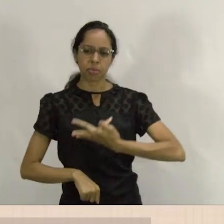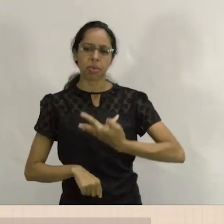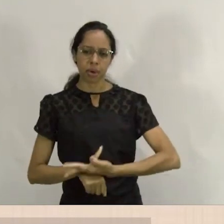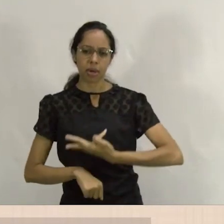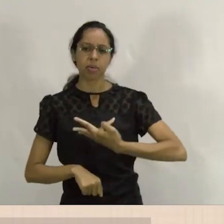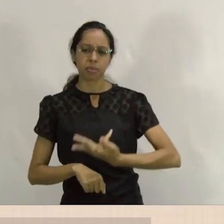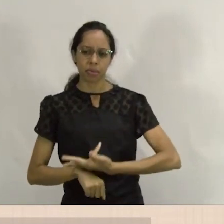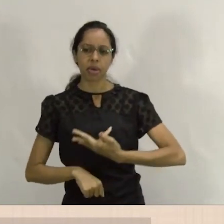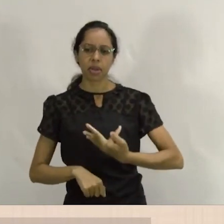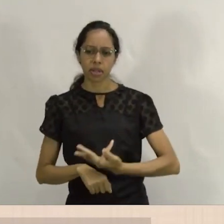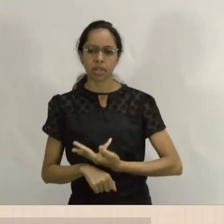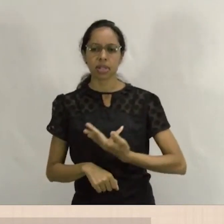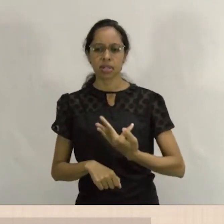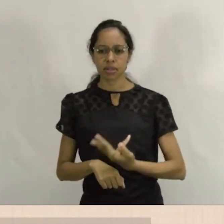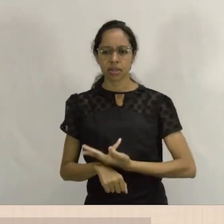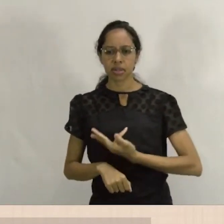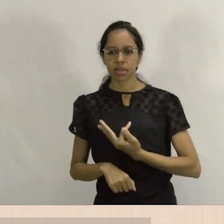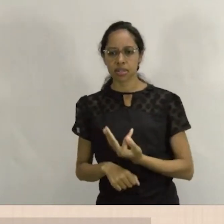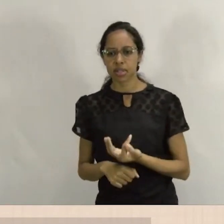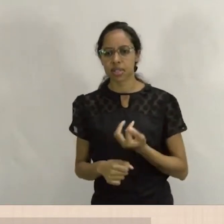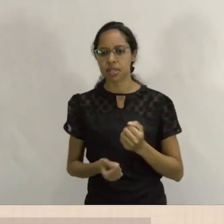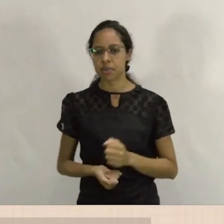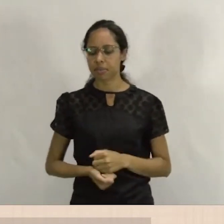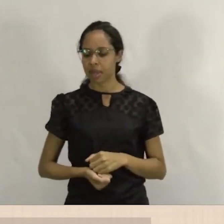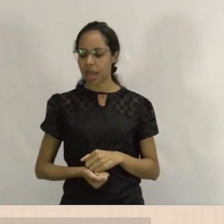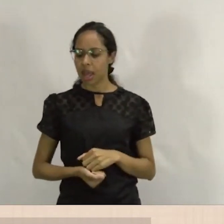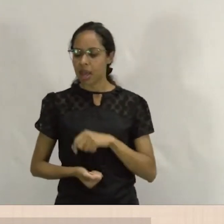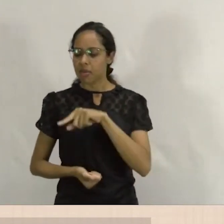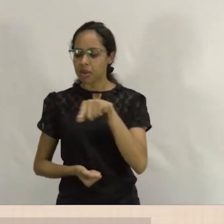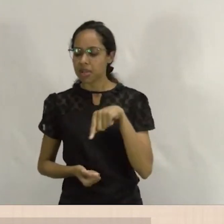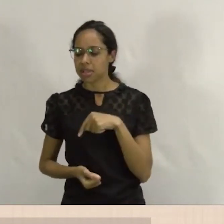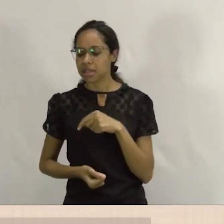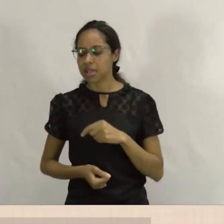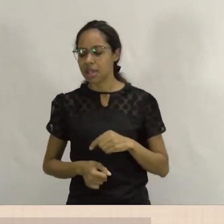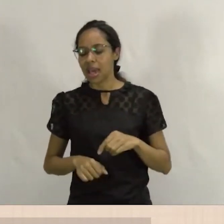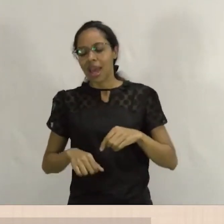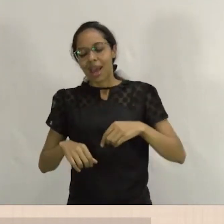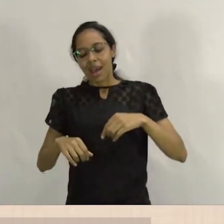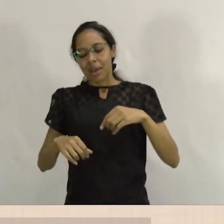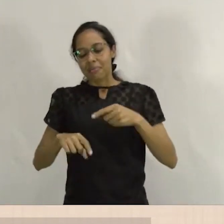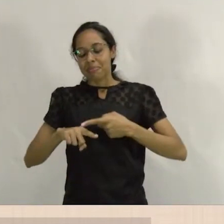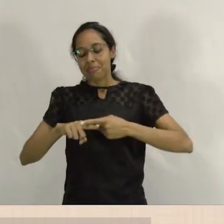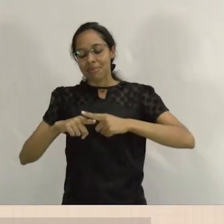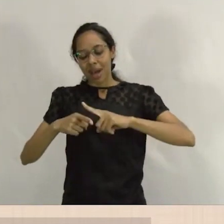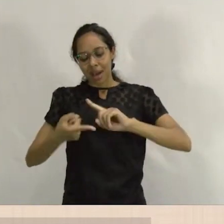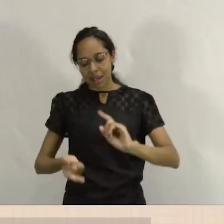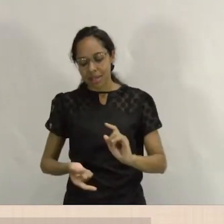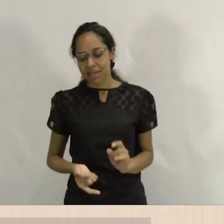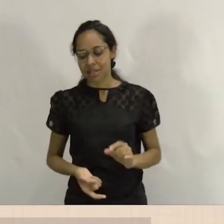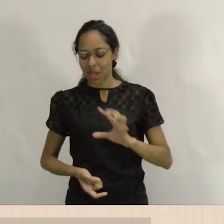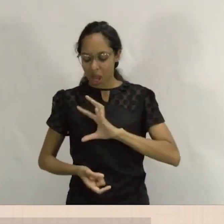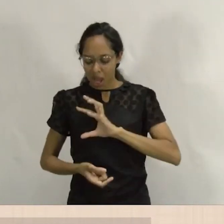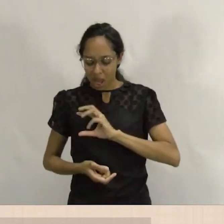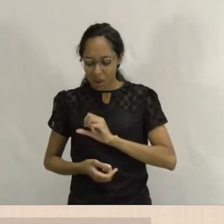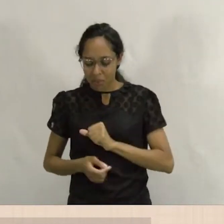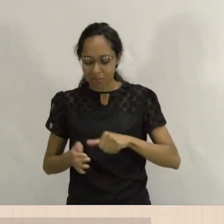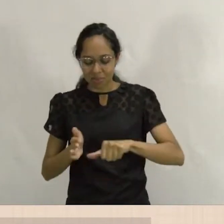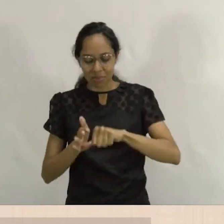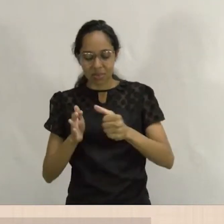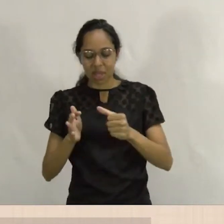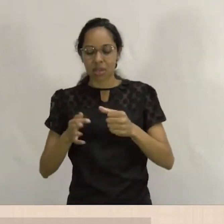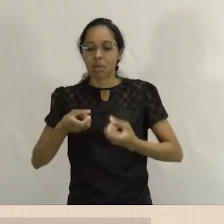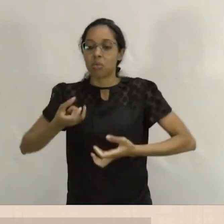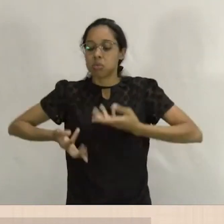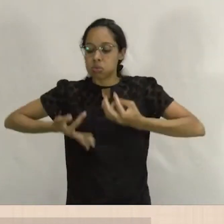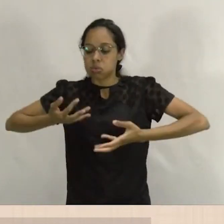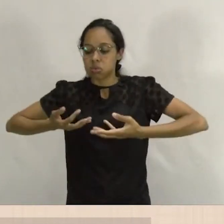que abandonaste o teu primeiro amor. Lembra-te de onde caíste, arrepende-te e volte à